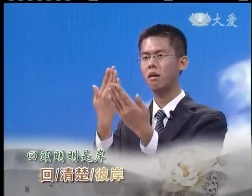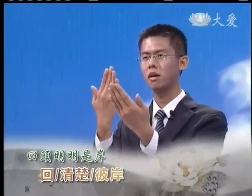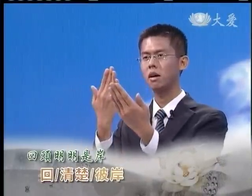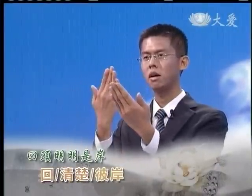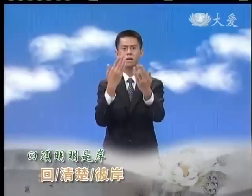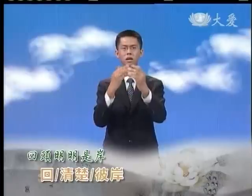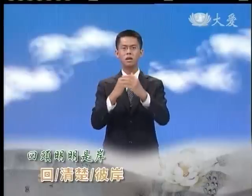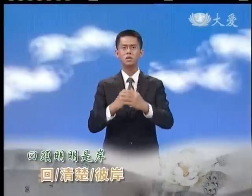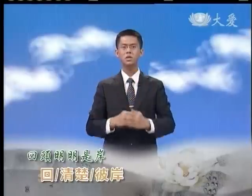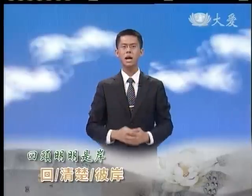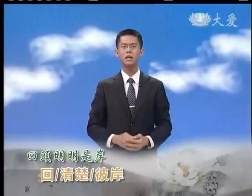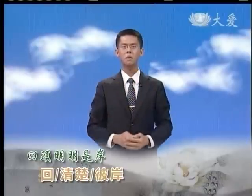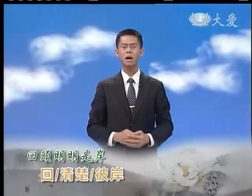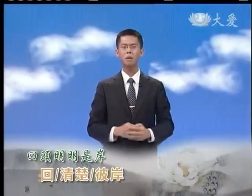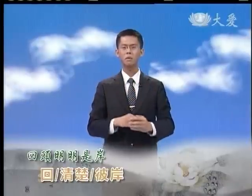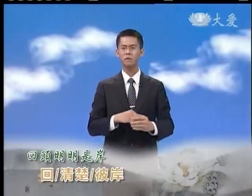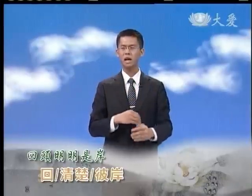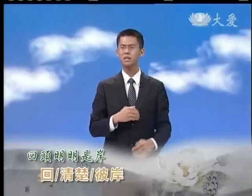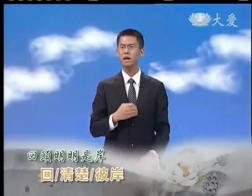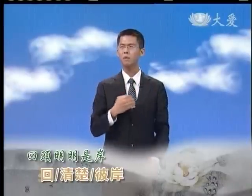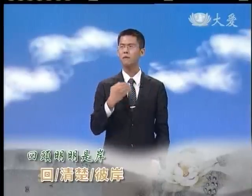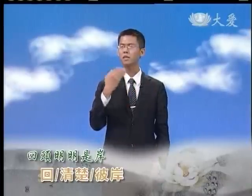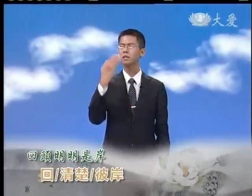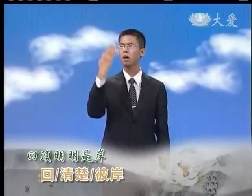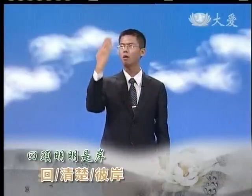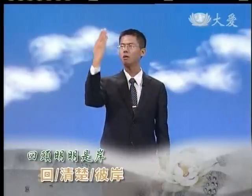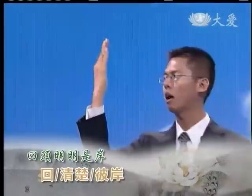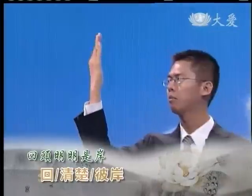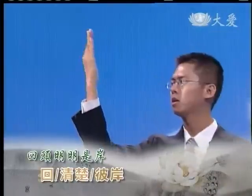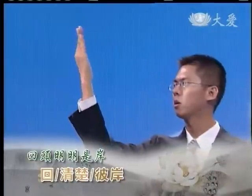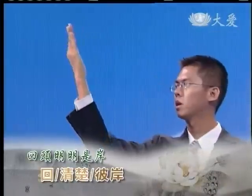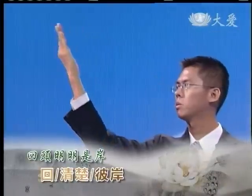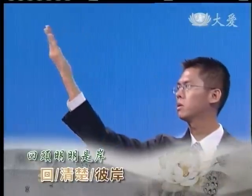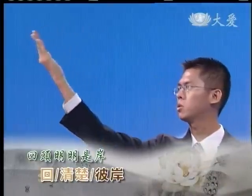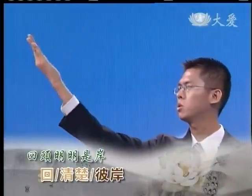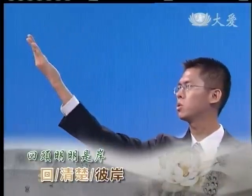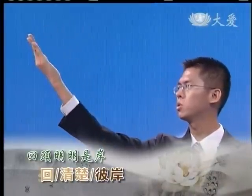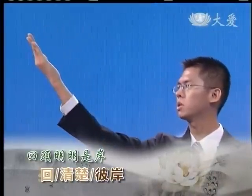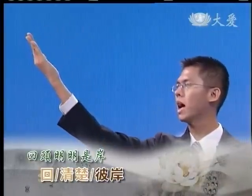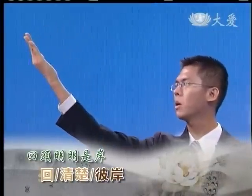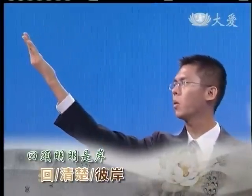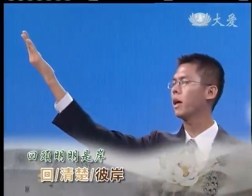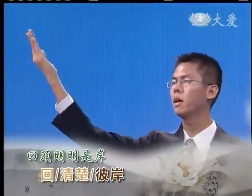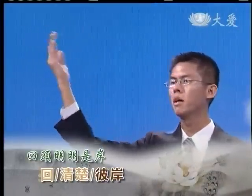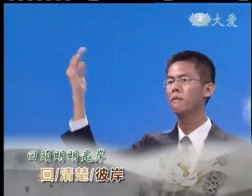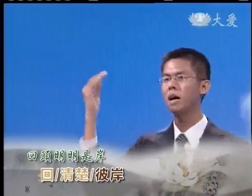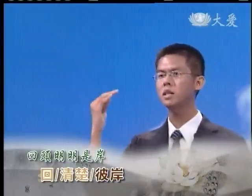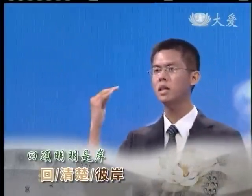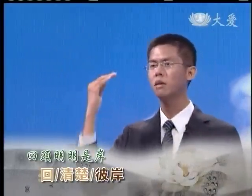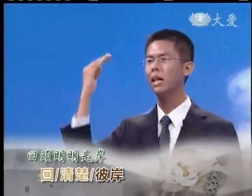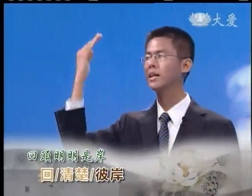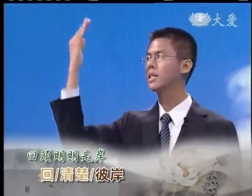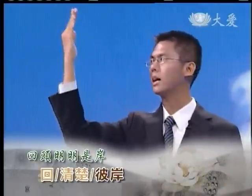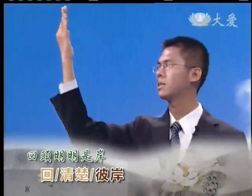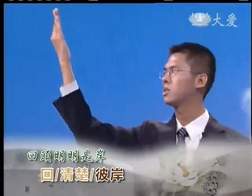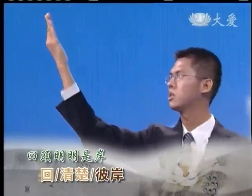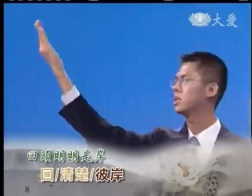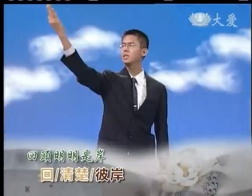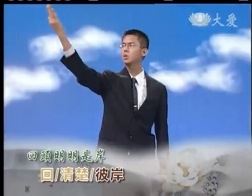了，是岸的话我们当下会发现到，当我们懂得如何去除忏悔，发现到当下即是净